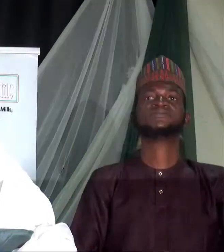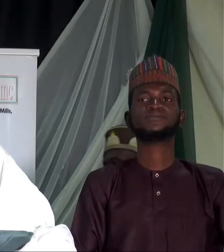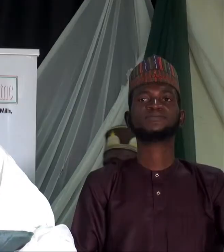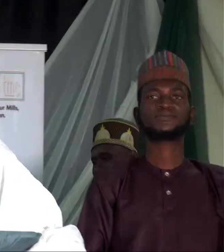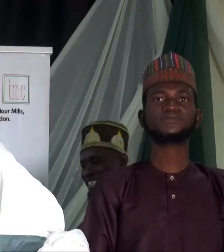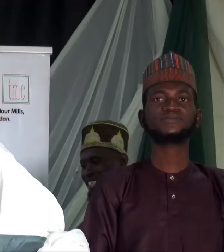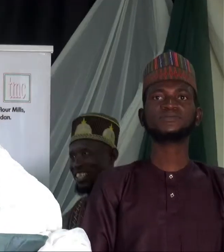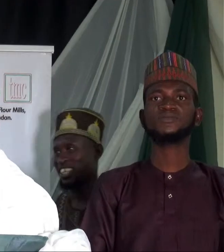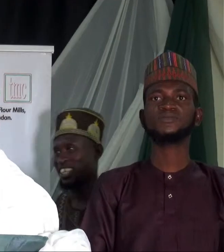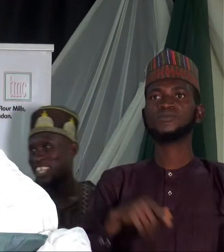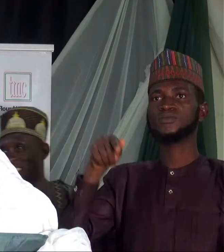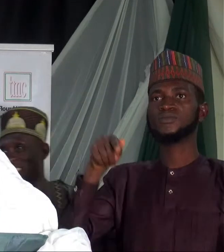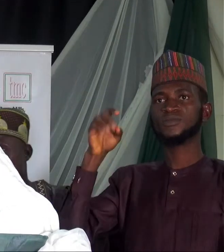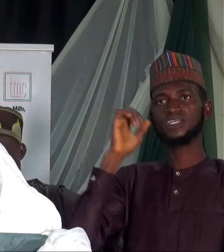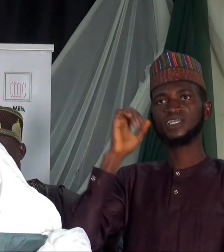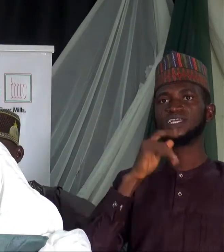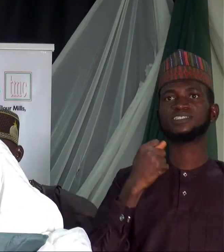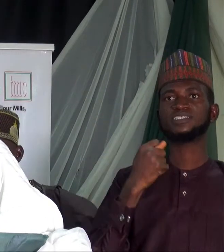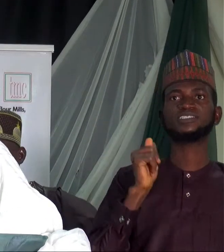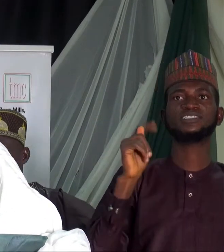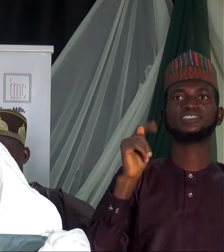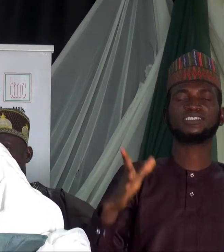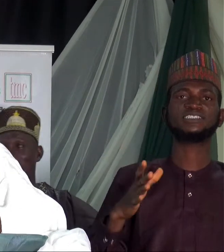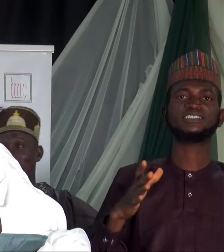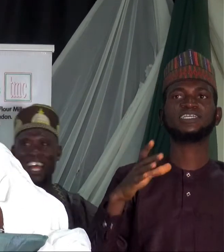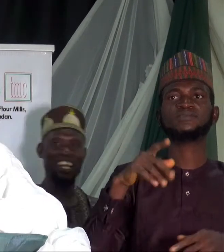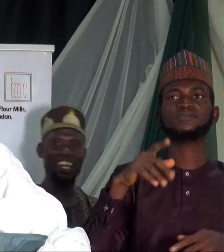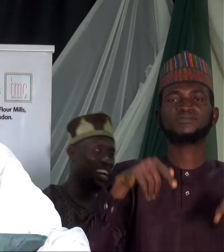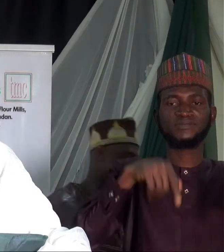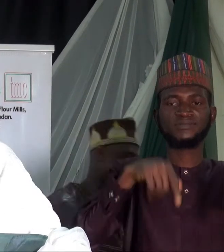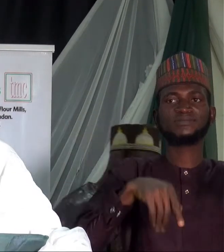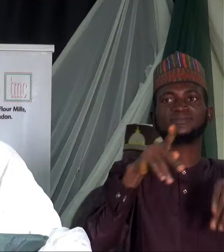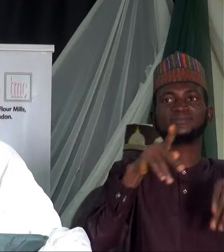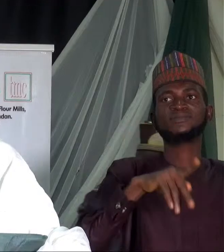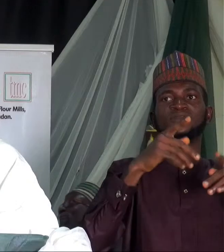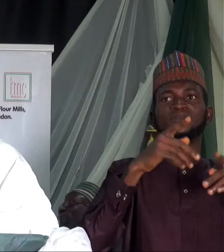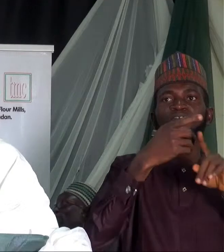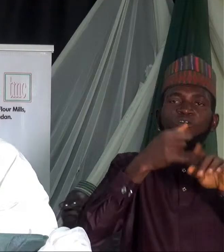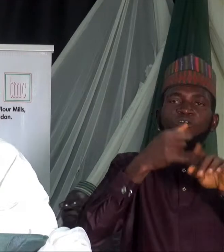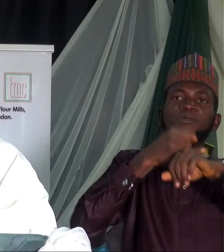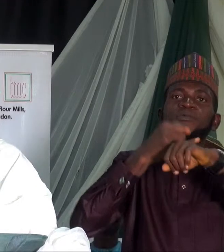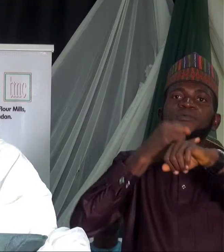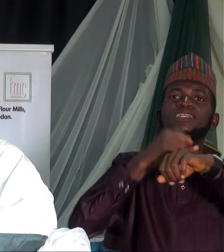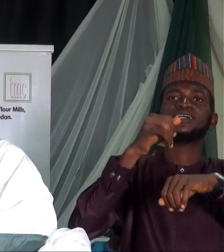Oma agboli dogo loje. Allahu akbar.